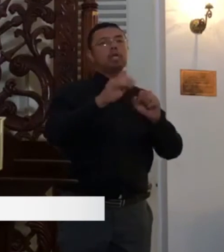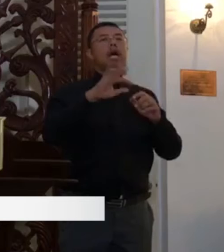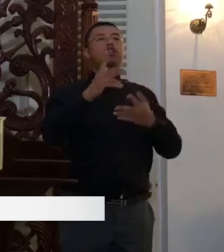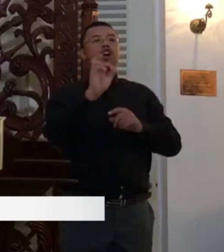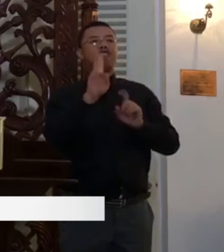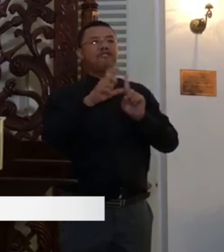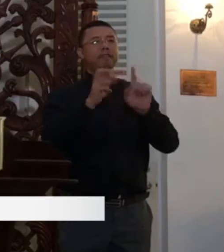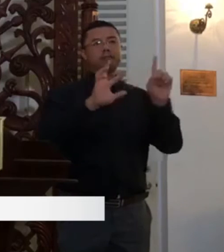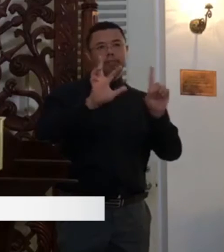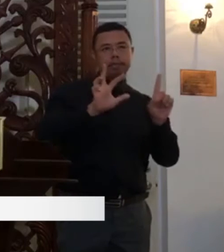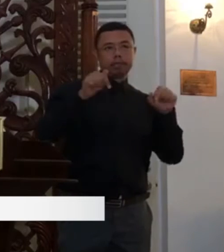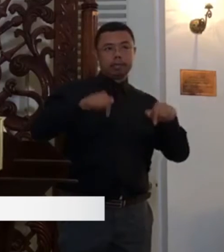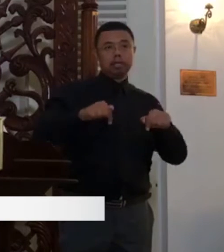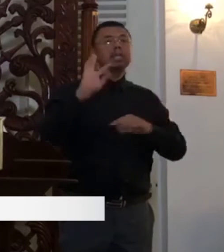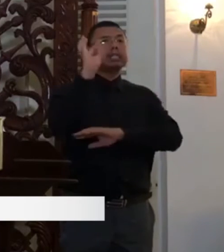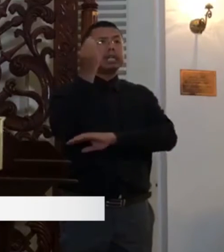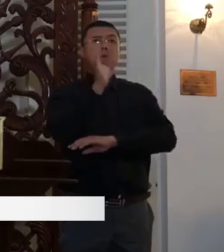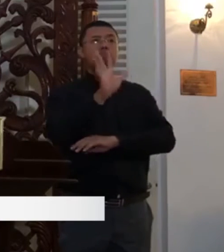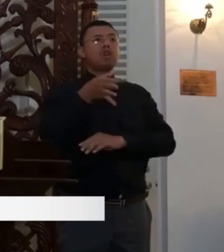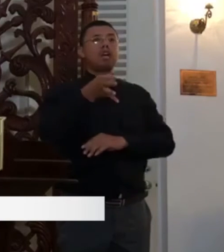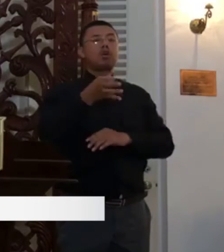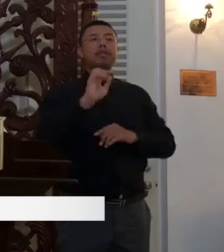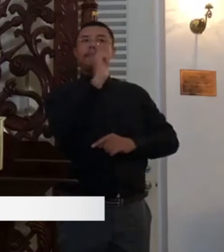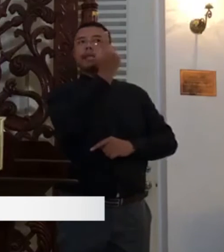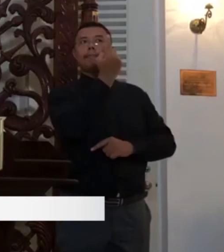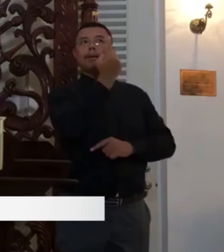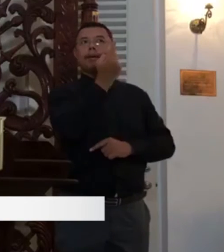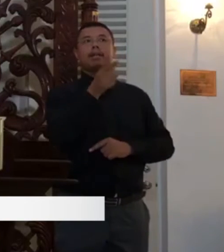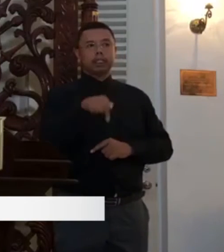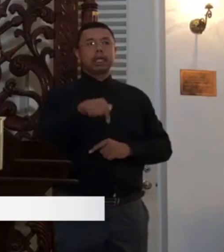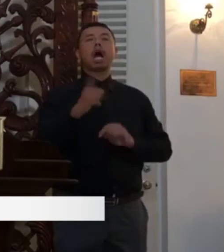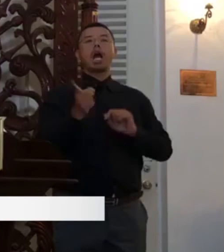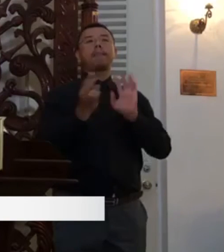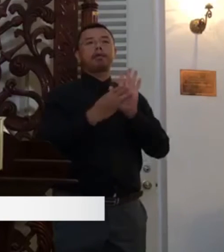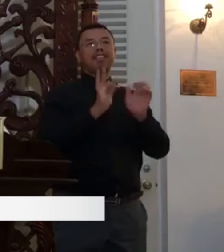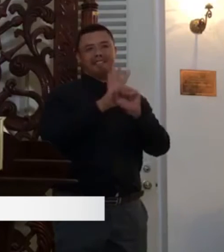COVID-19. Jakarta bukan kota pertama yang menghadapi ini semua.